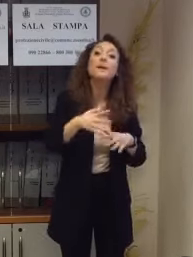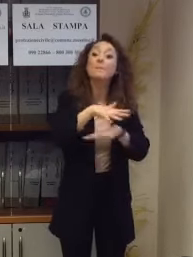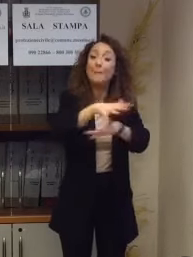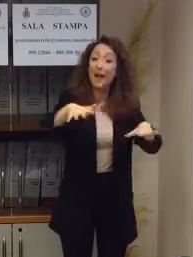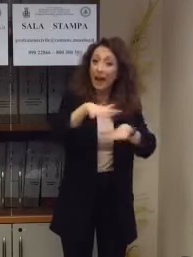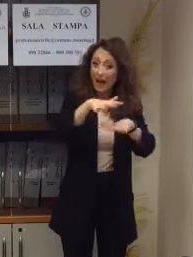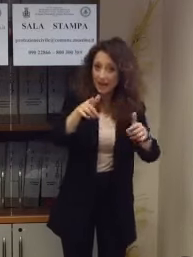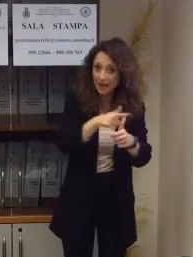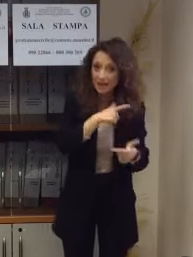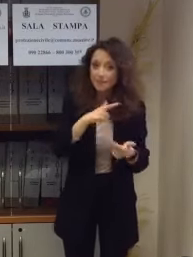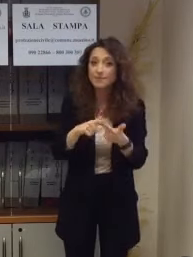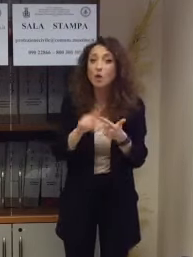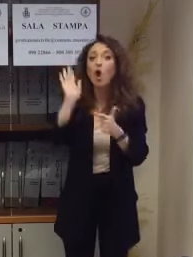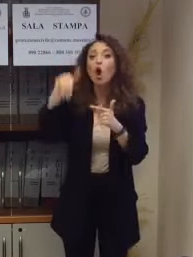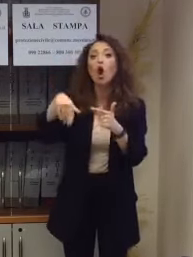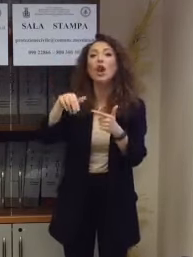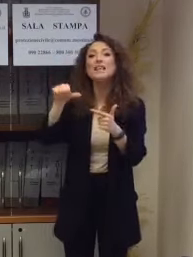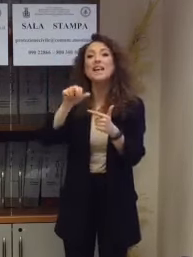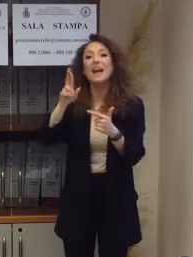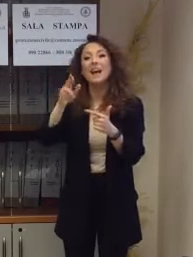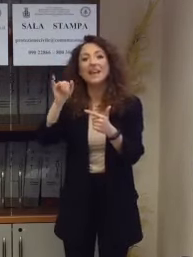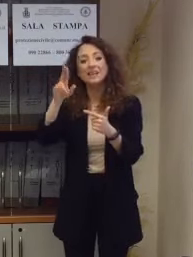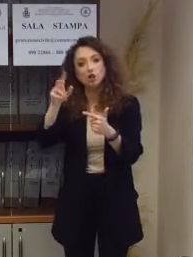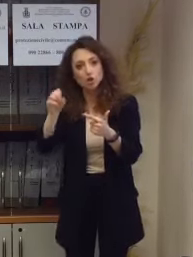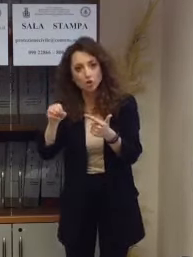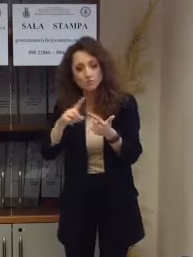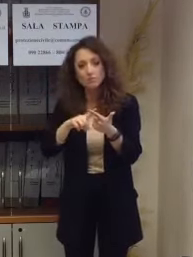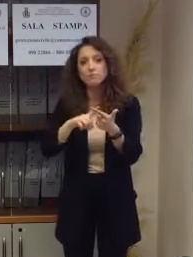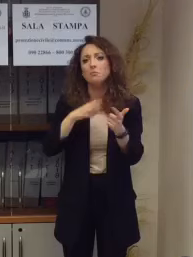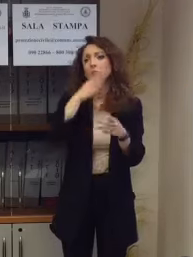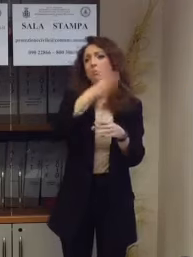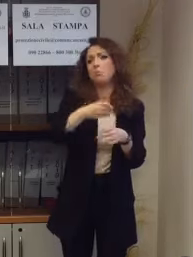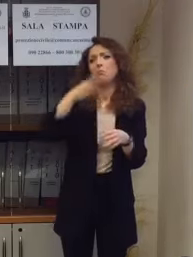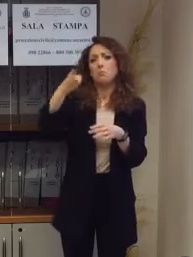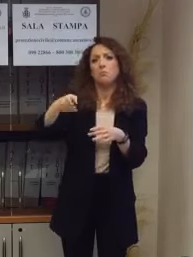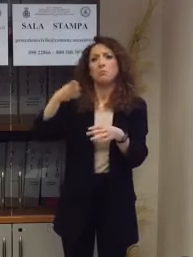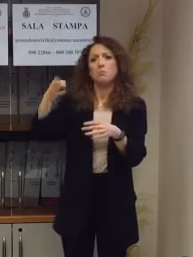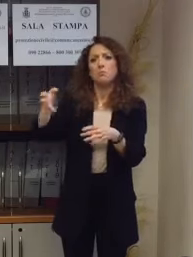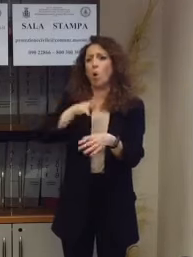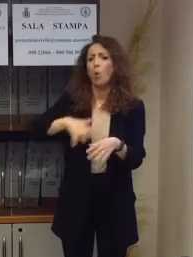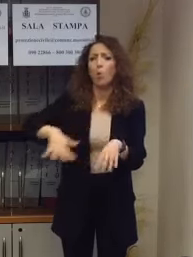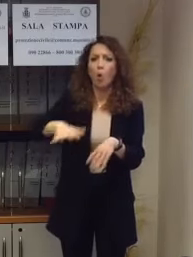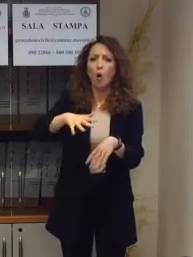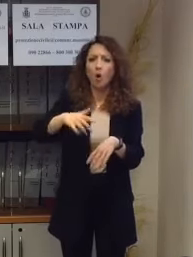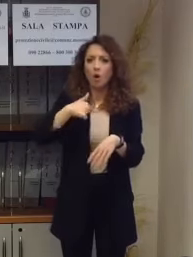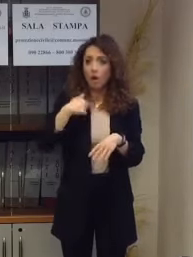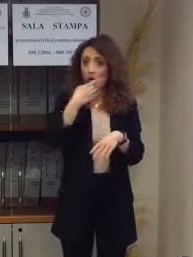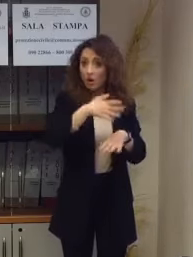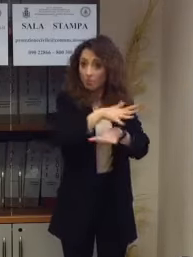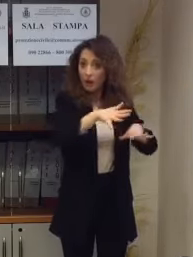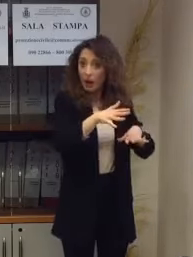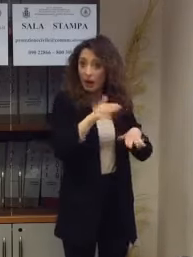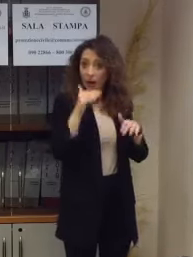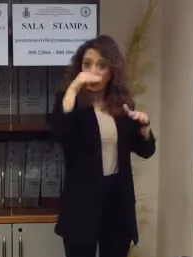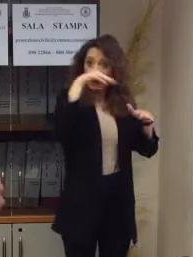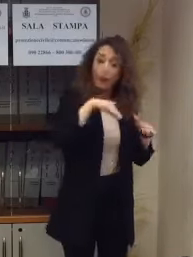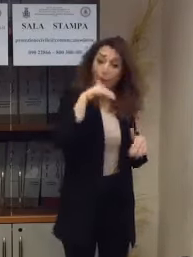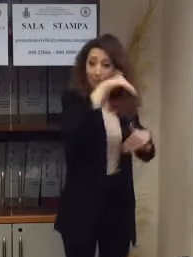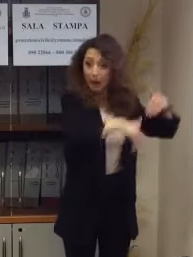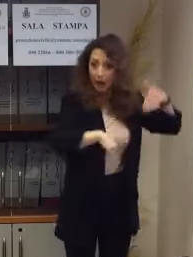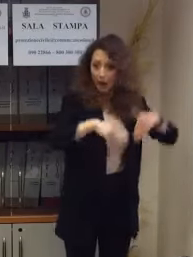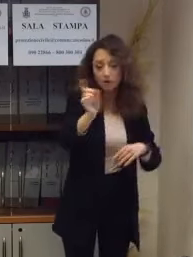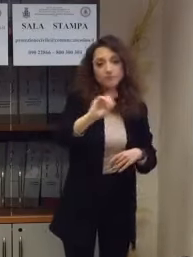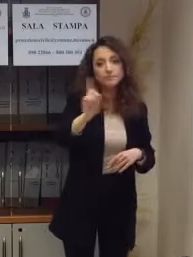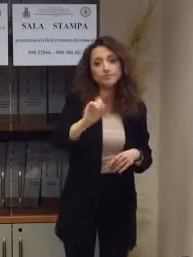andrò a Cordisarrizzo, in vari luoghi, non è che andrò per farmi il bagno, andrò per verificare che non c'è